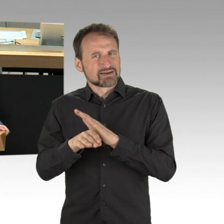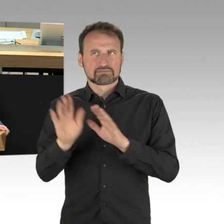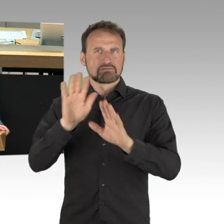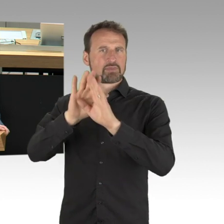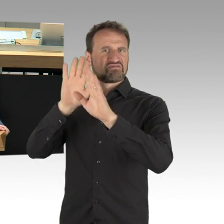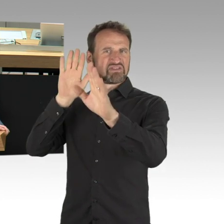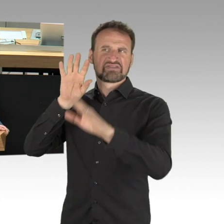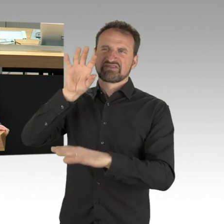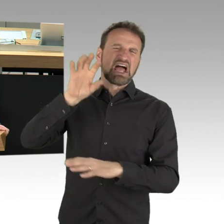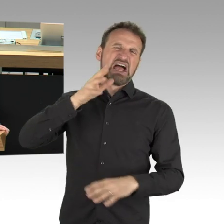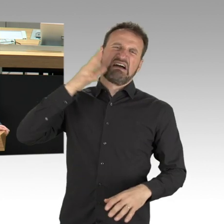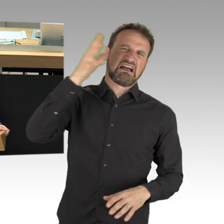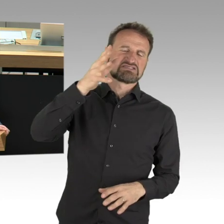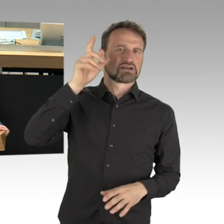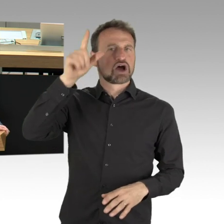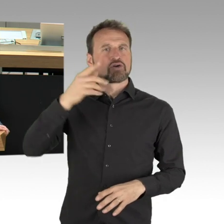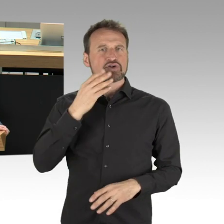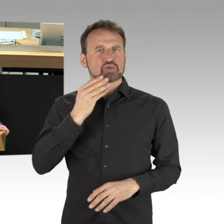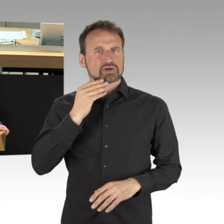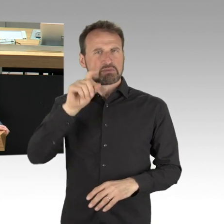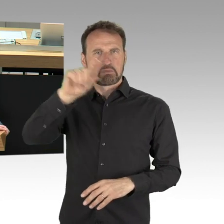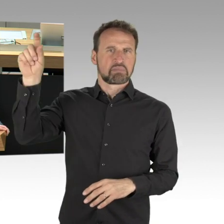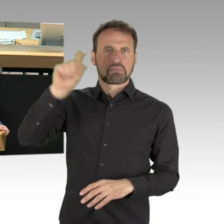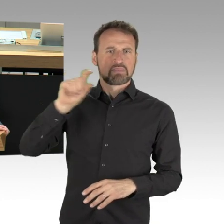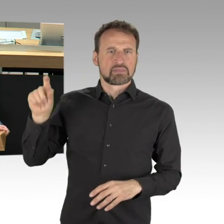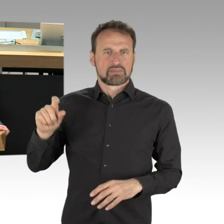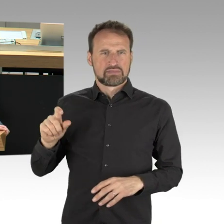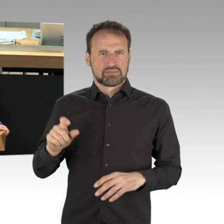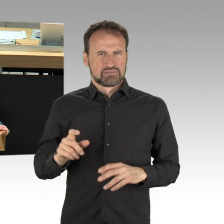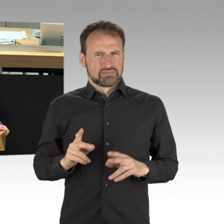der Stunde Null der Arbeit gegen den Antisemitismus befinden.